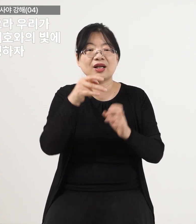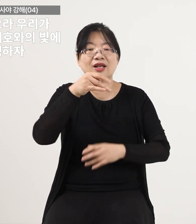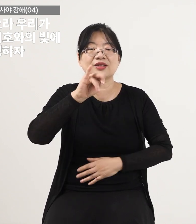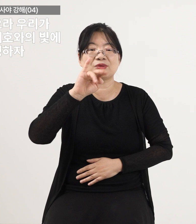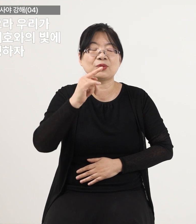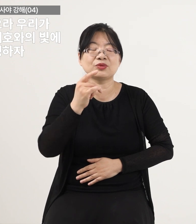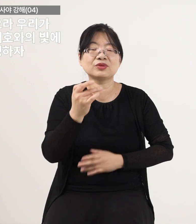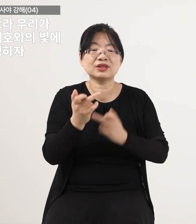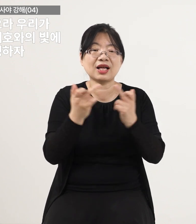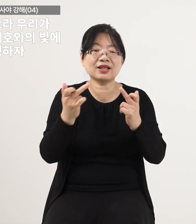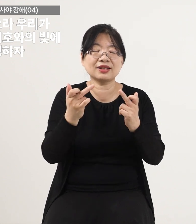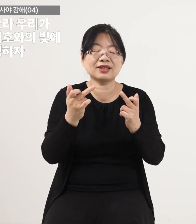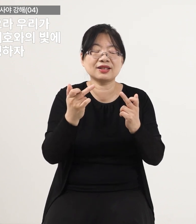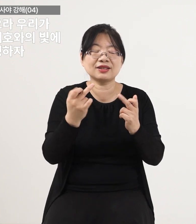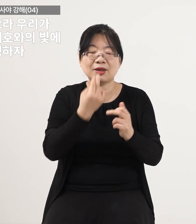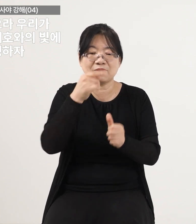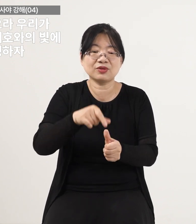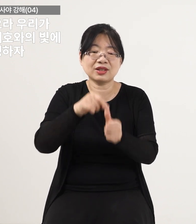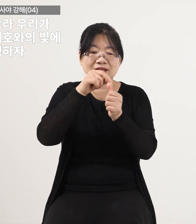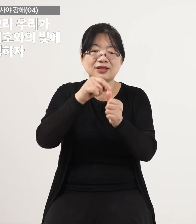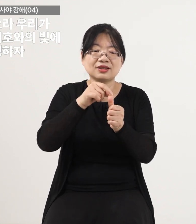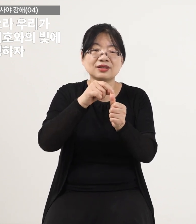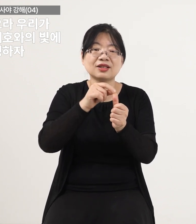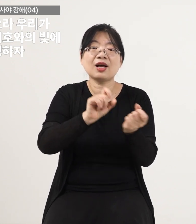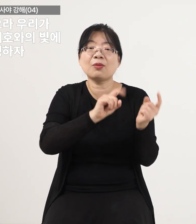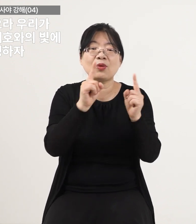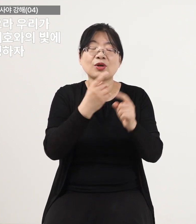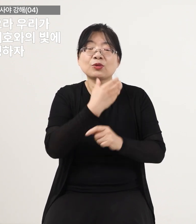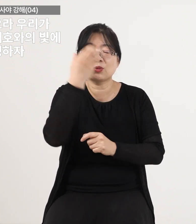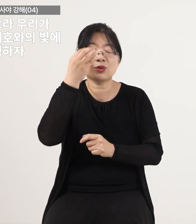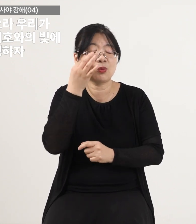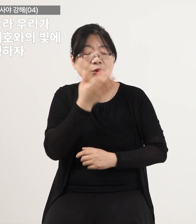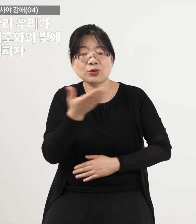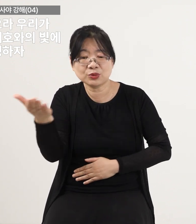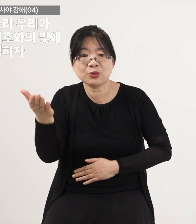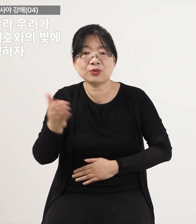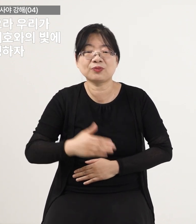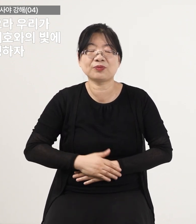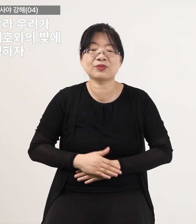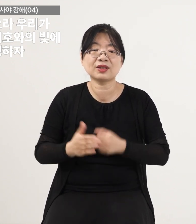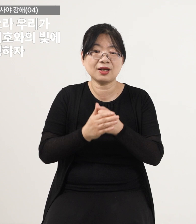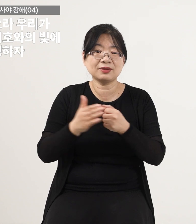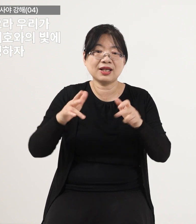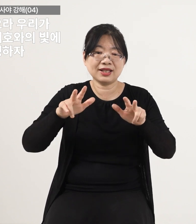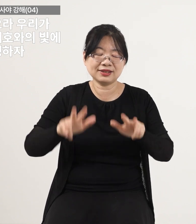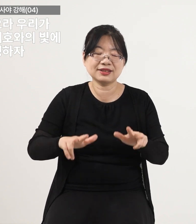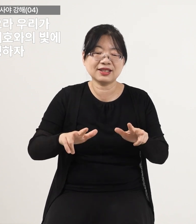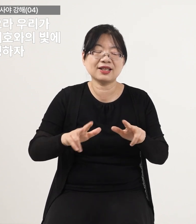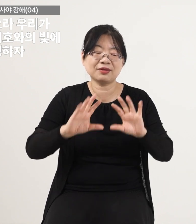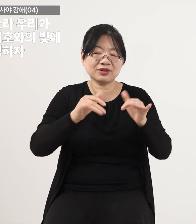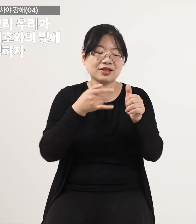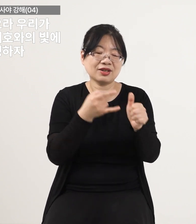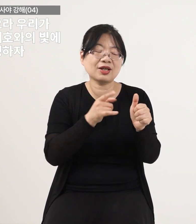이제 현실적으로 들어갑니다. 그러니까 돌아오라, 돌아오라. 그리고 이렇게